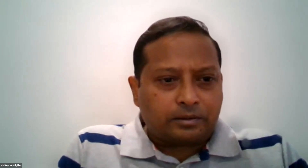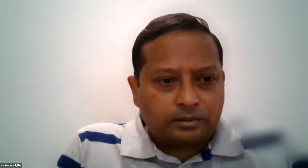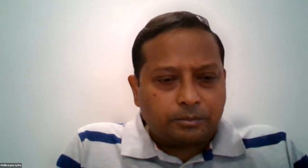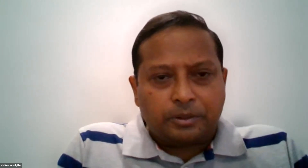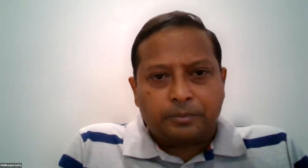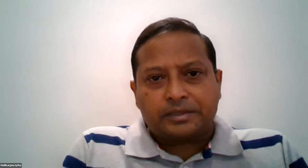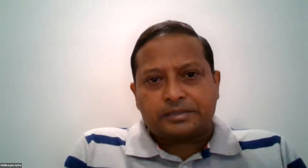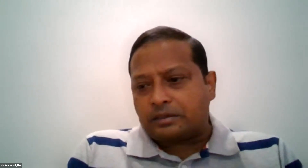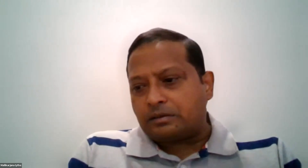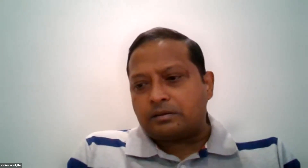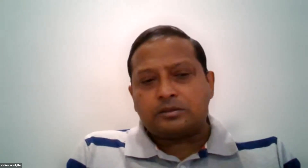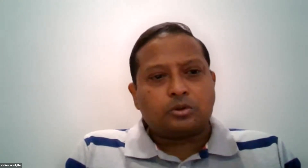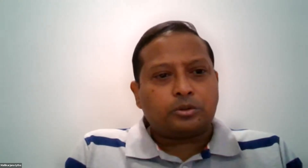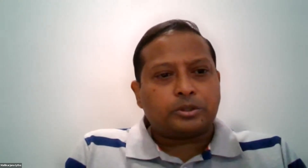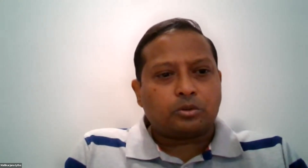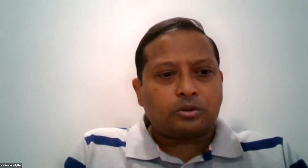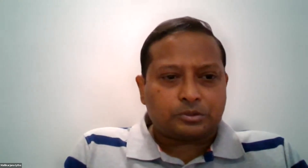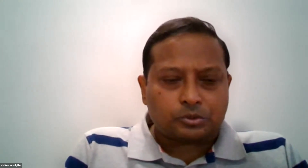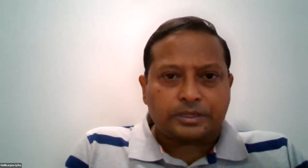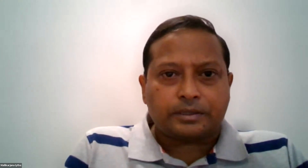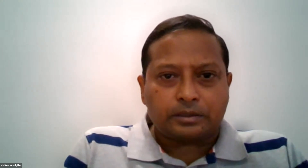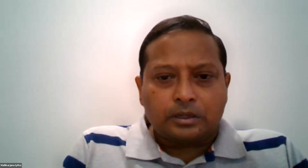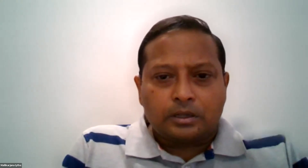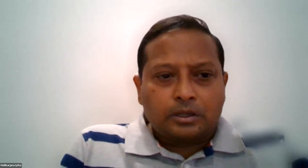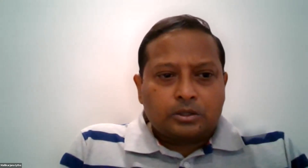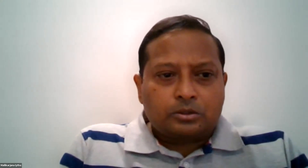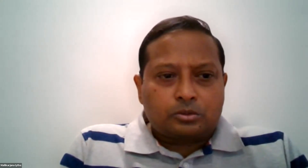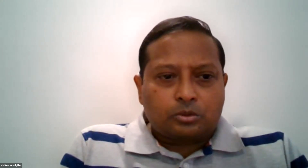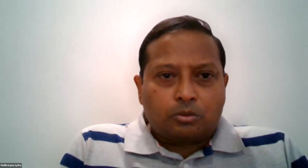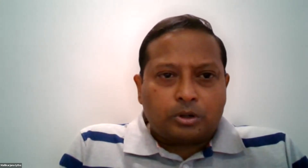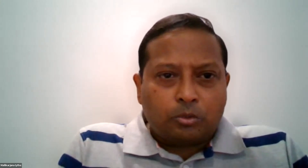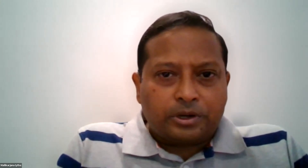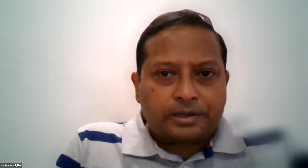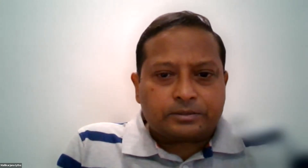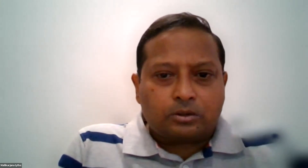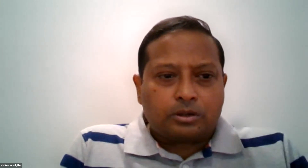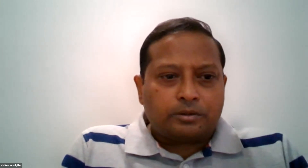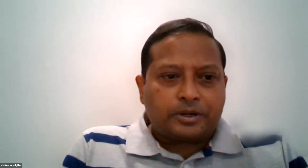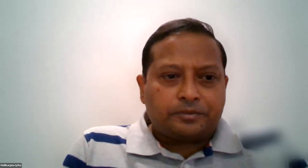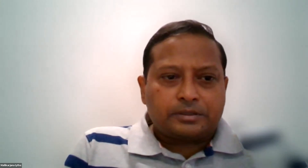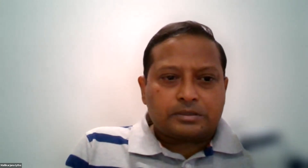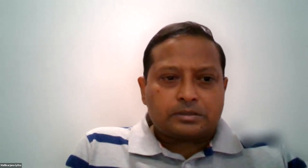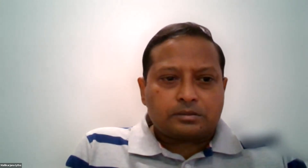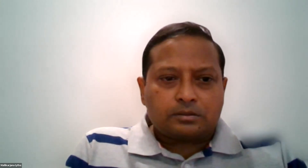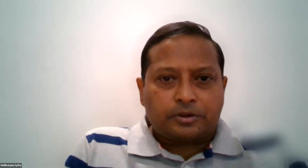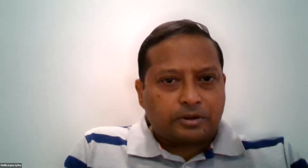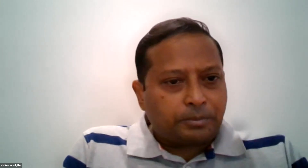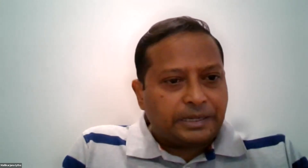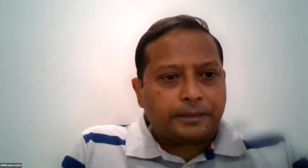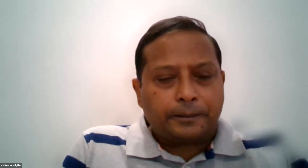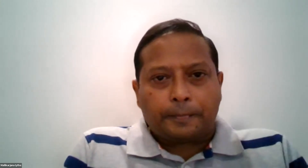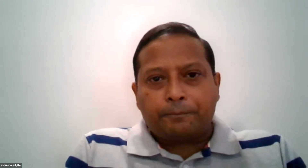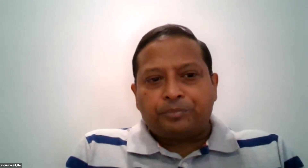क्रियान्वय करना, इम्प्लीमेंटेशन करना is going to be the role of the society. So now 1 more year has gone and 5 years we